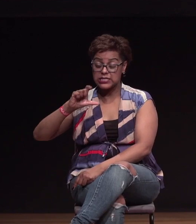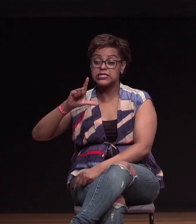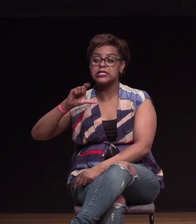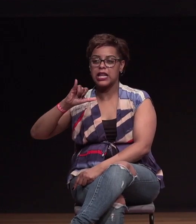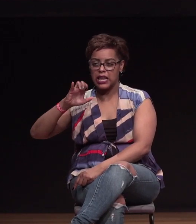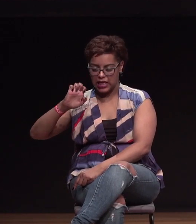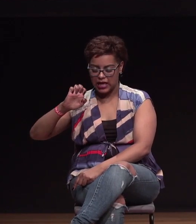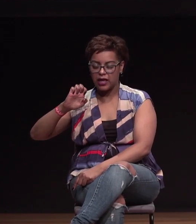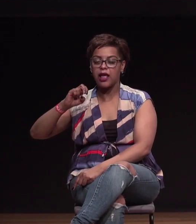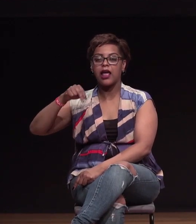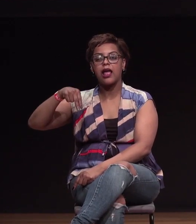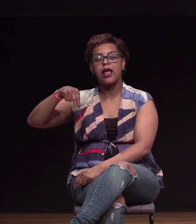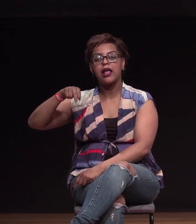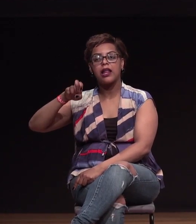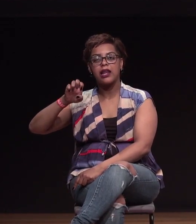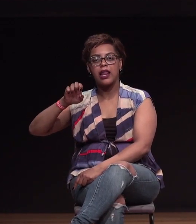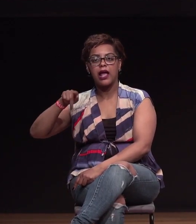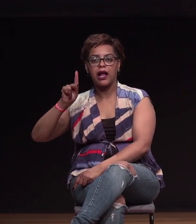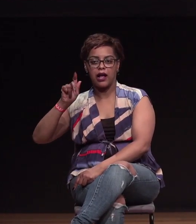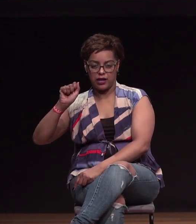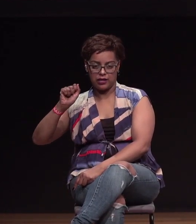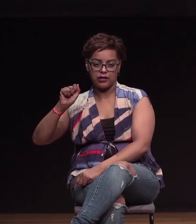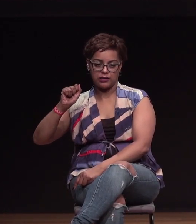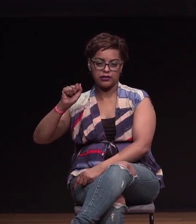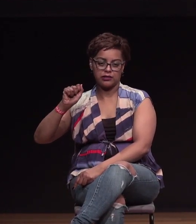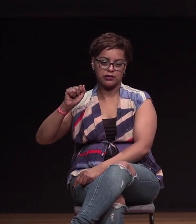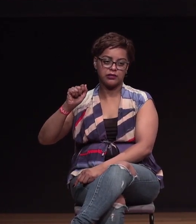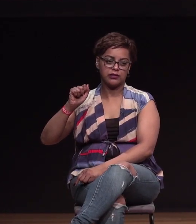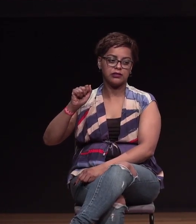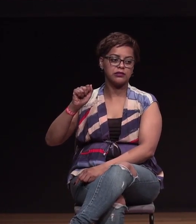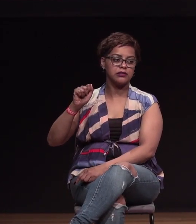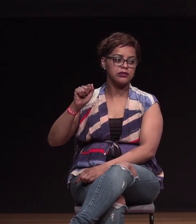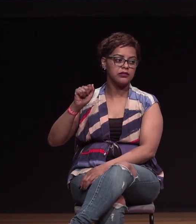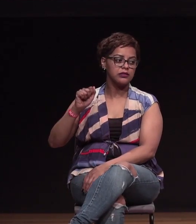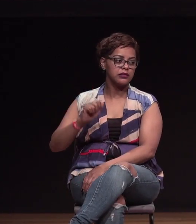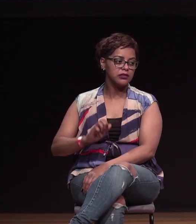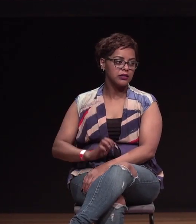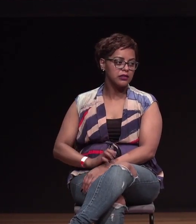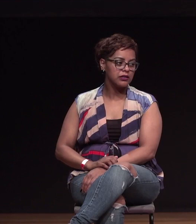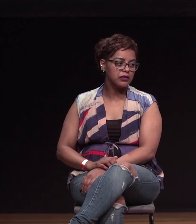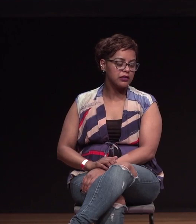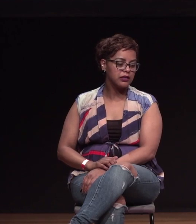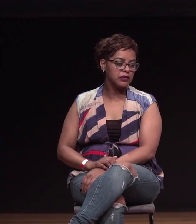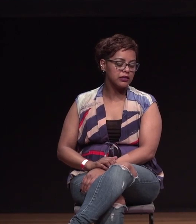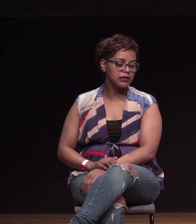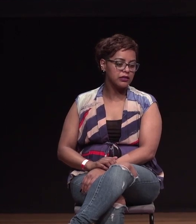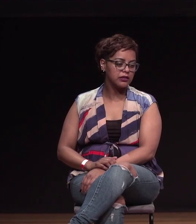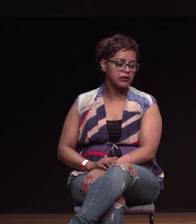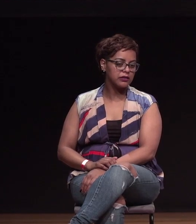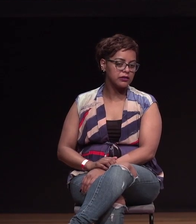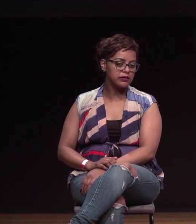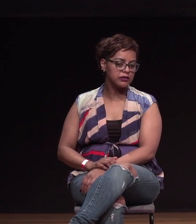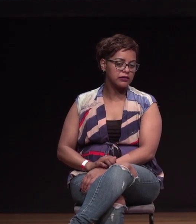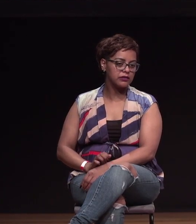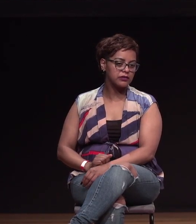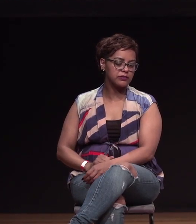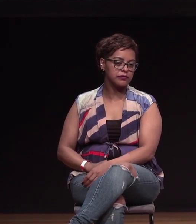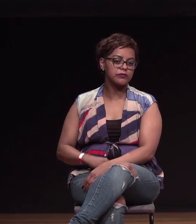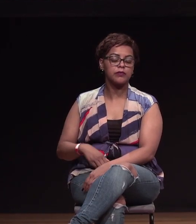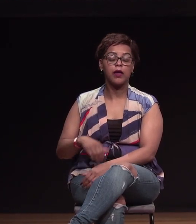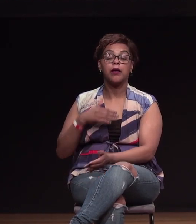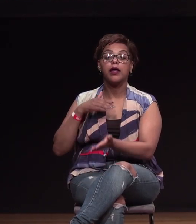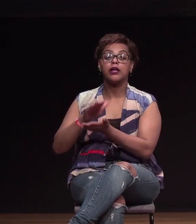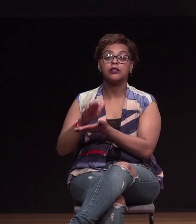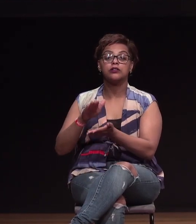Kerley, eu acho. Kesley. O sobrenome dela, ela saiu pela